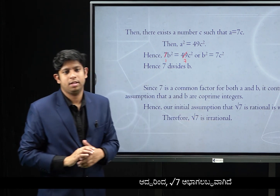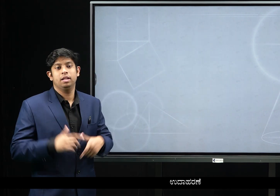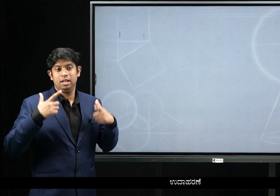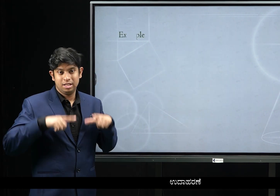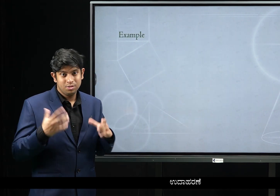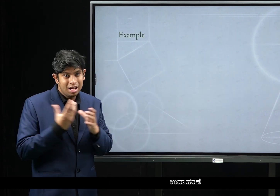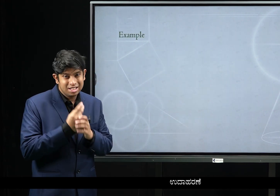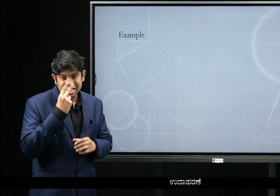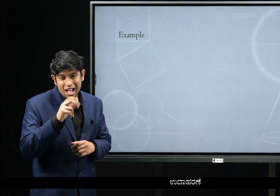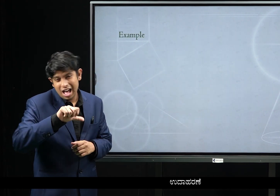ಉದಾಹರಣೆ